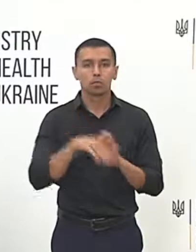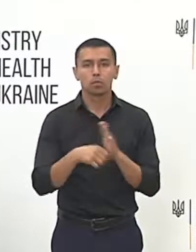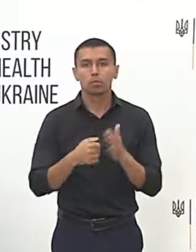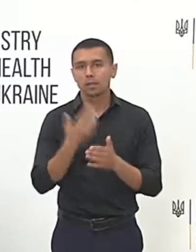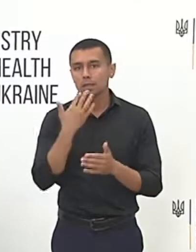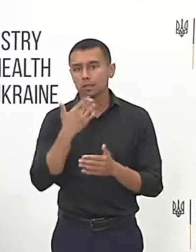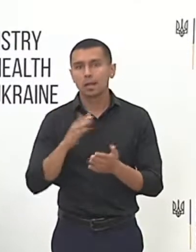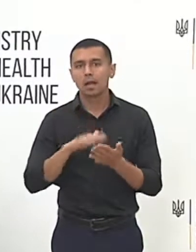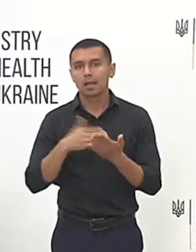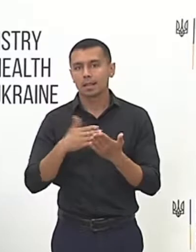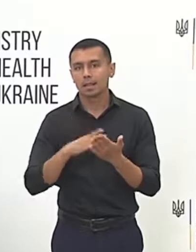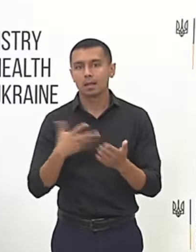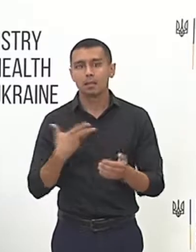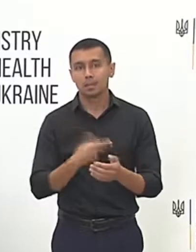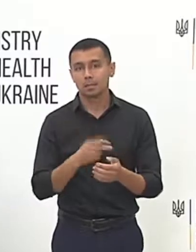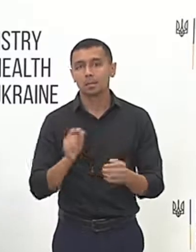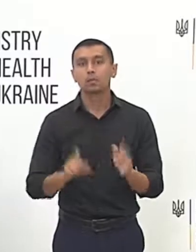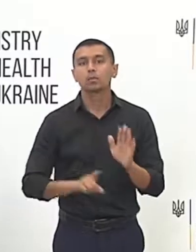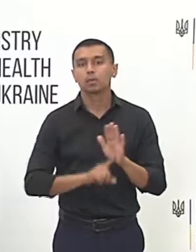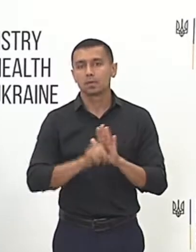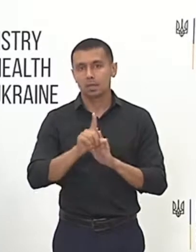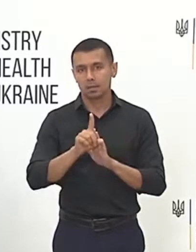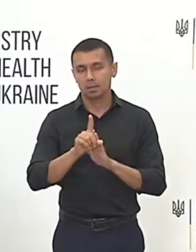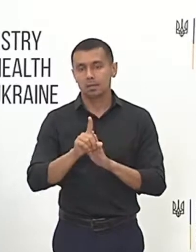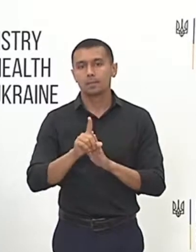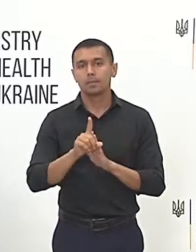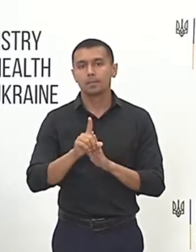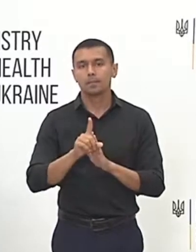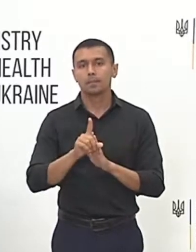до національного календаря щеплень і